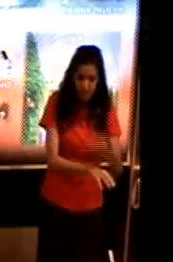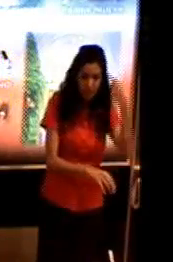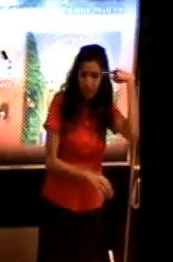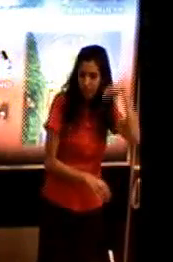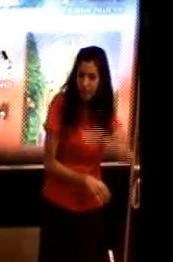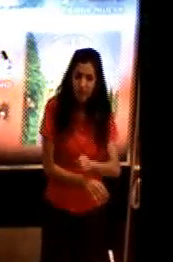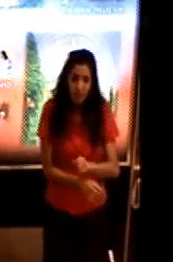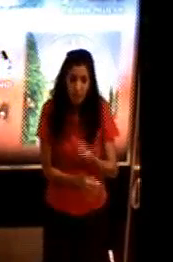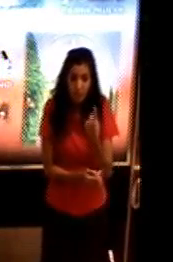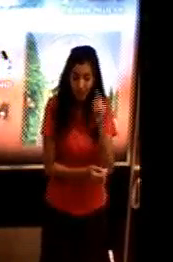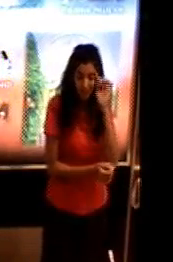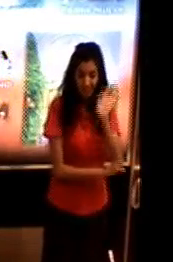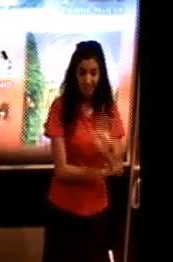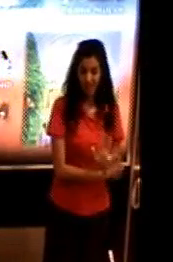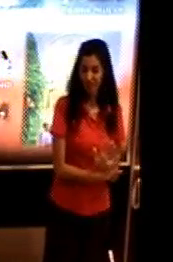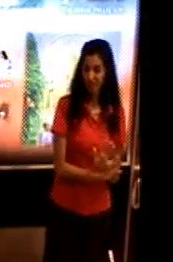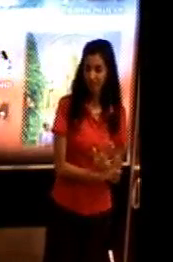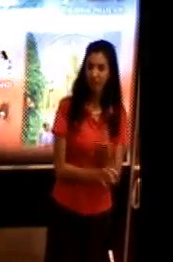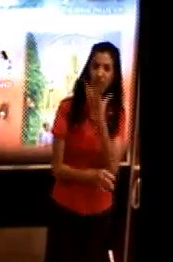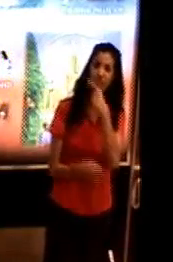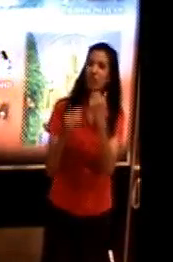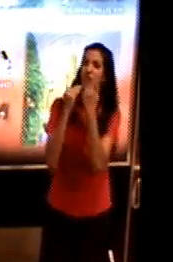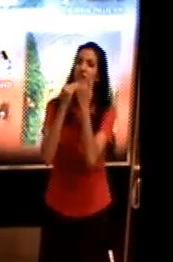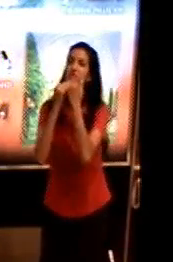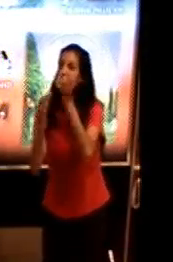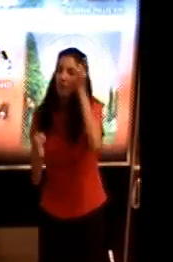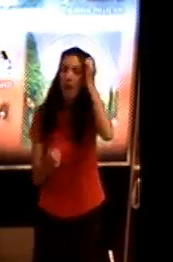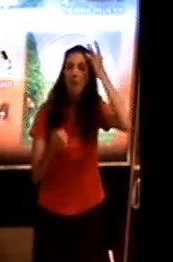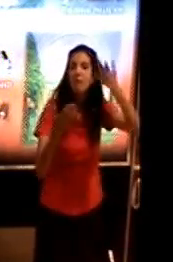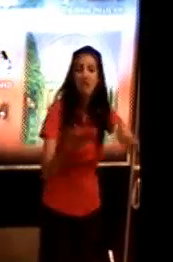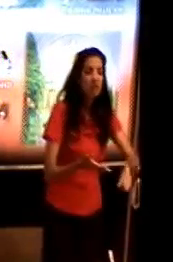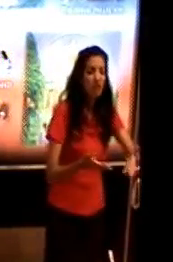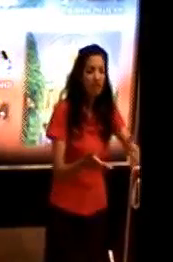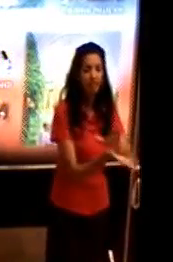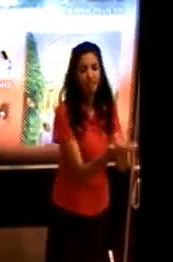de la tierra y agradecen a Dios por la gracia de Dios y viven como se les